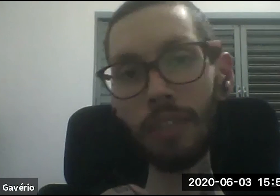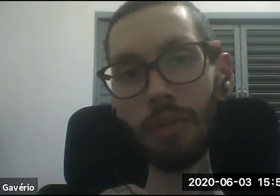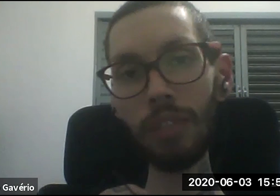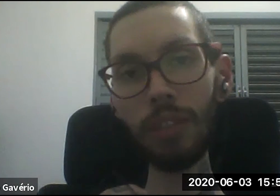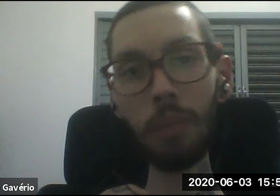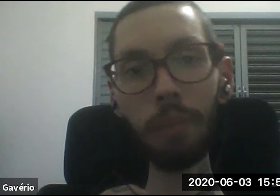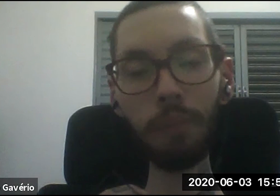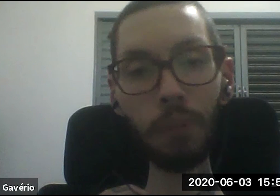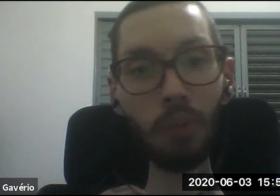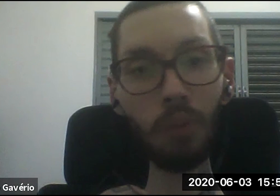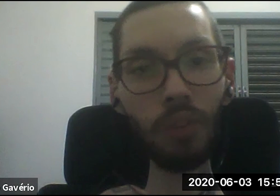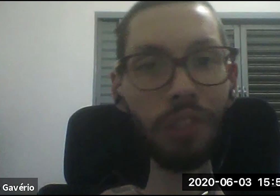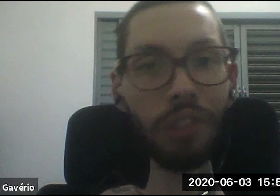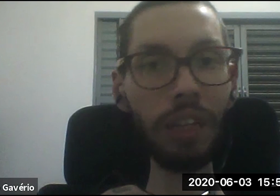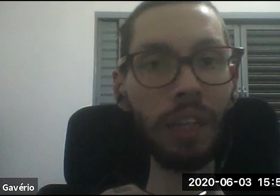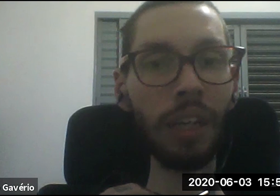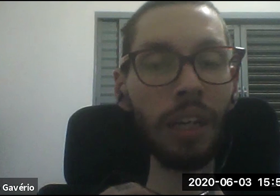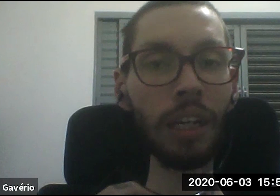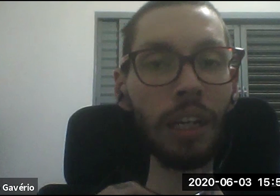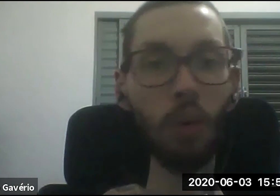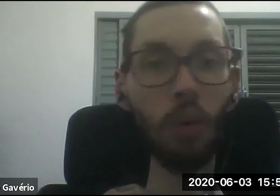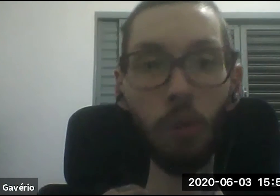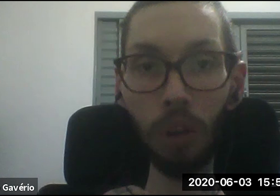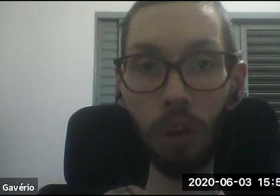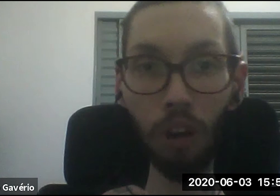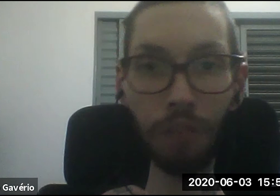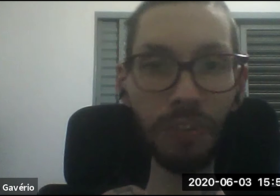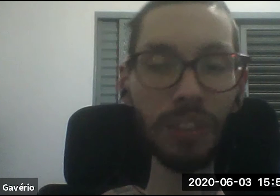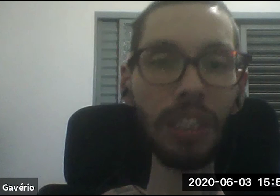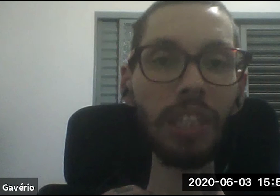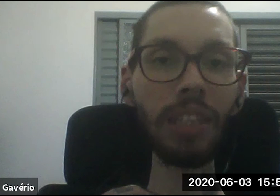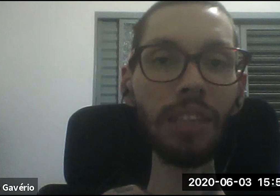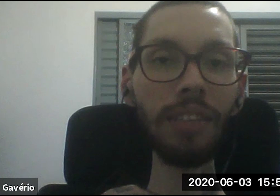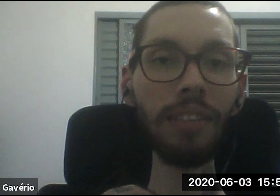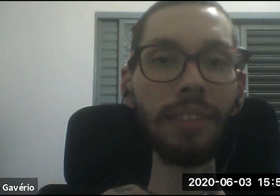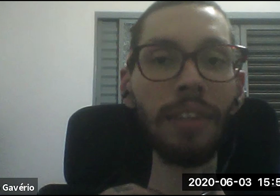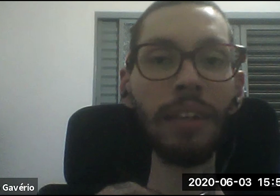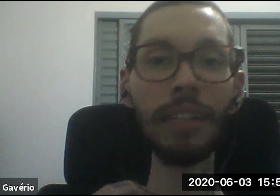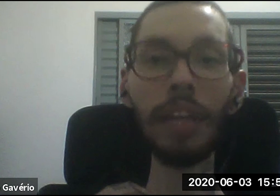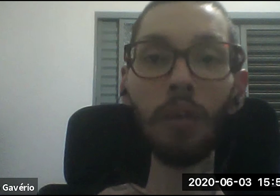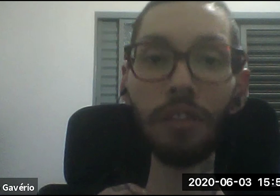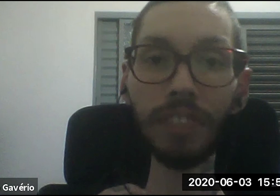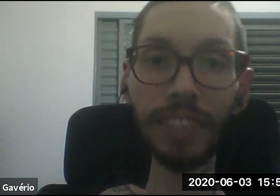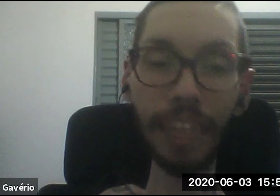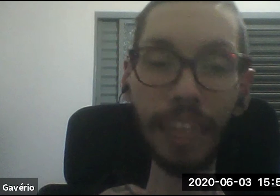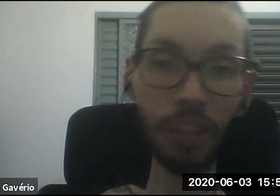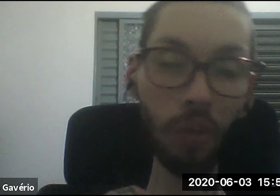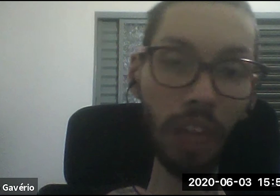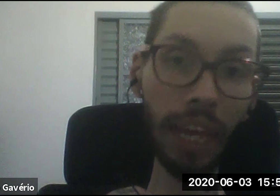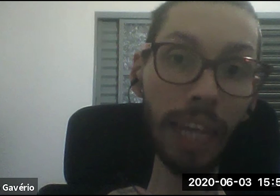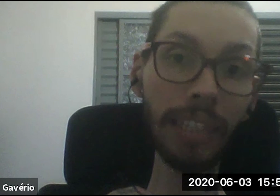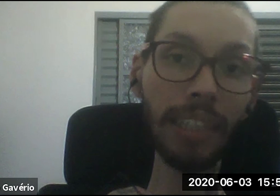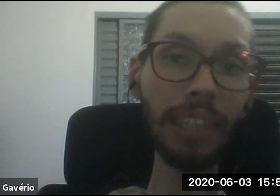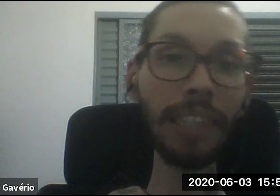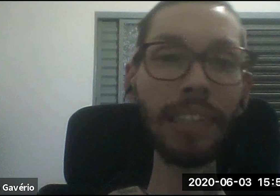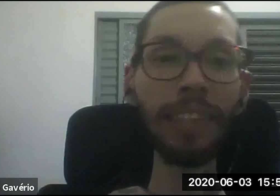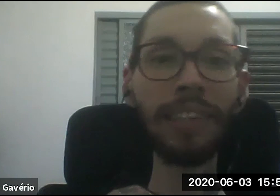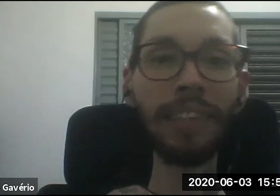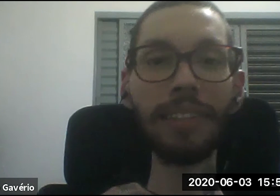isso, a reestruturação produtiva do home office, da universidade